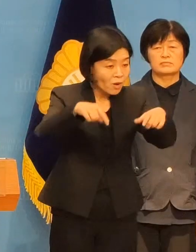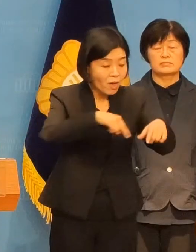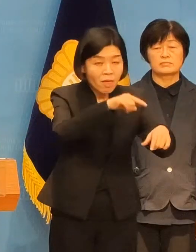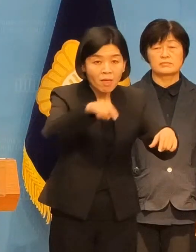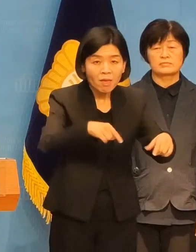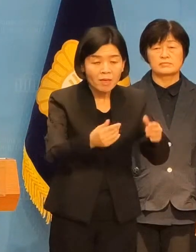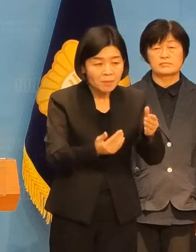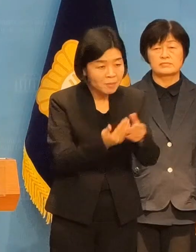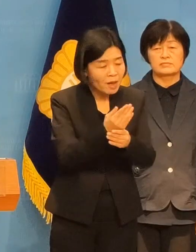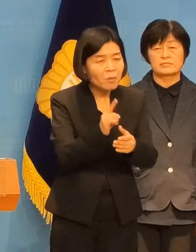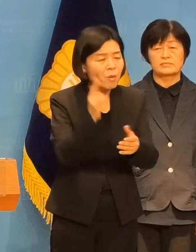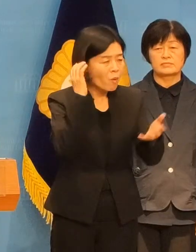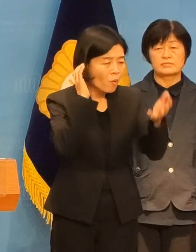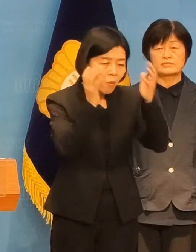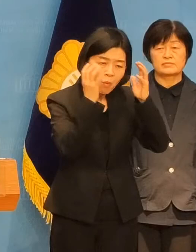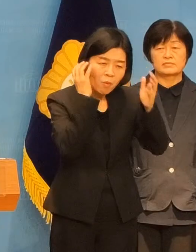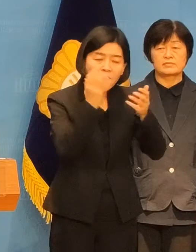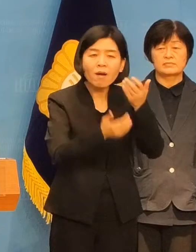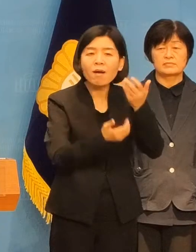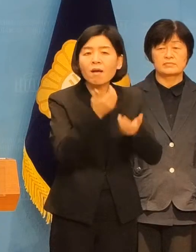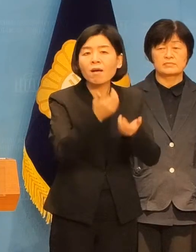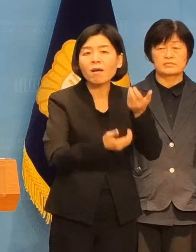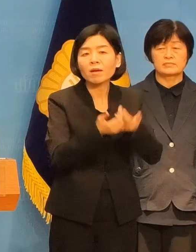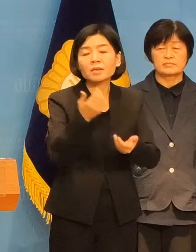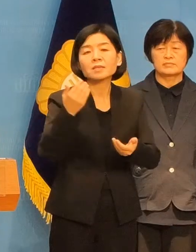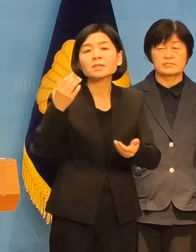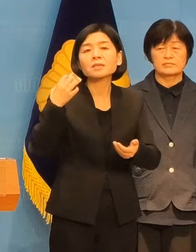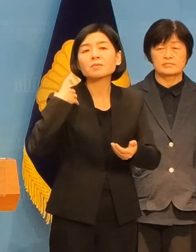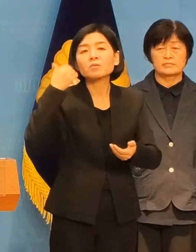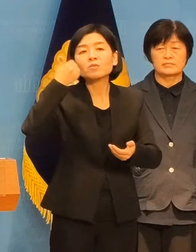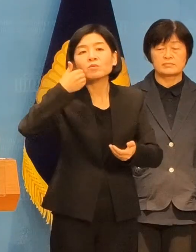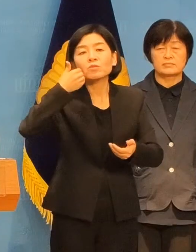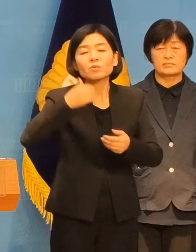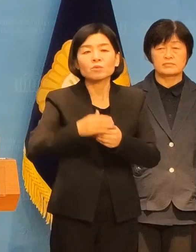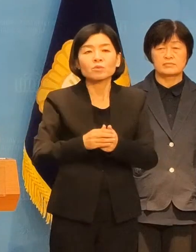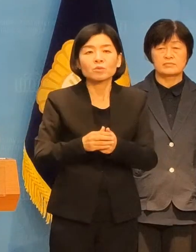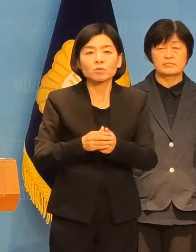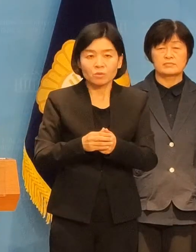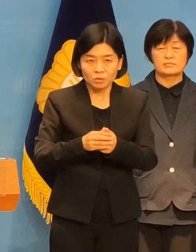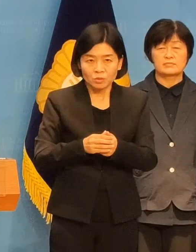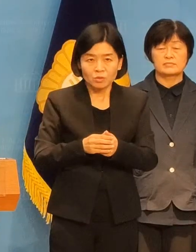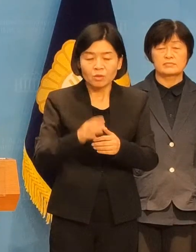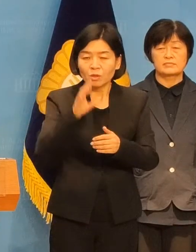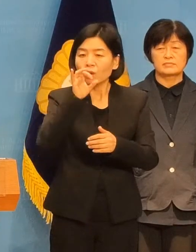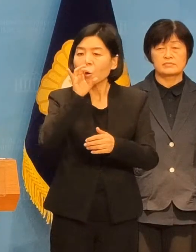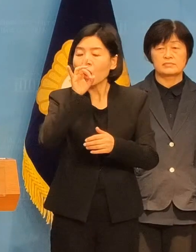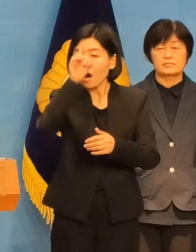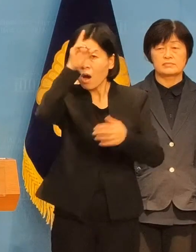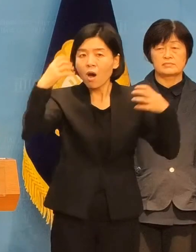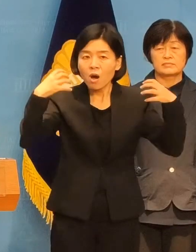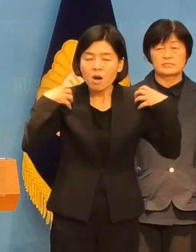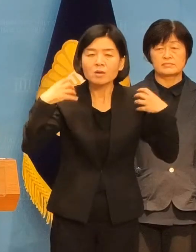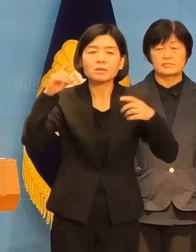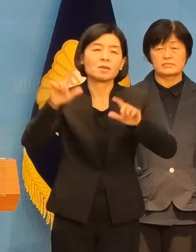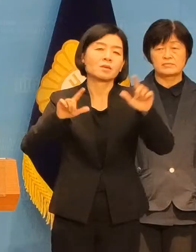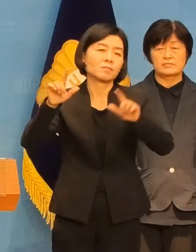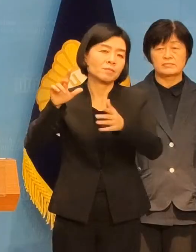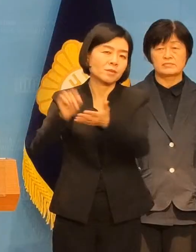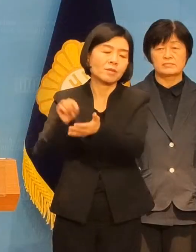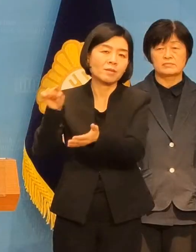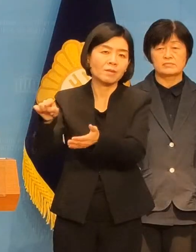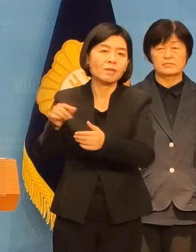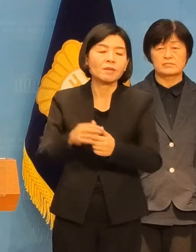있는 이러한 혼란과 갈등의 1차적 책임은 두말할 것도 없이 중앙정부의 무책임한 태도에